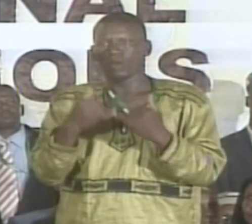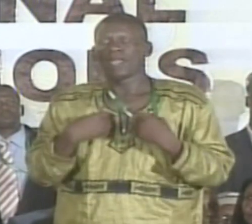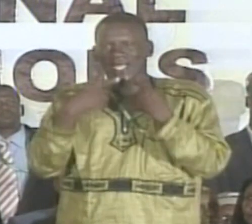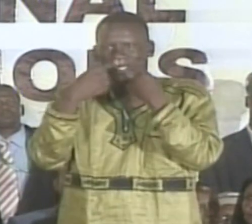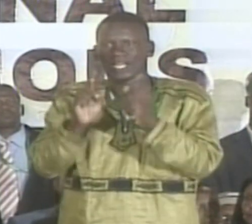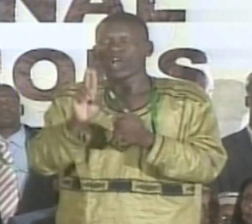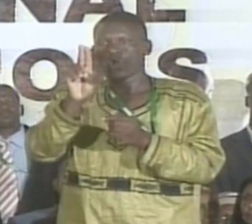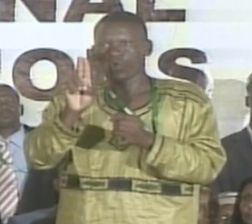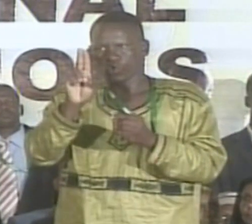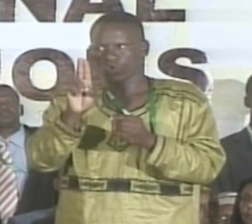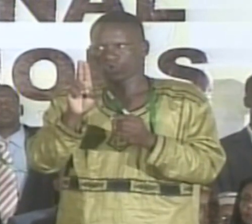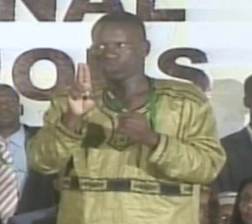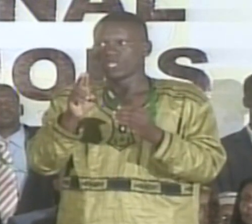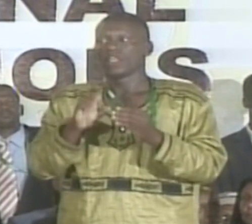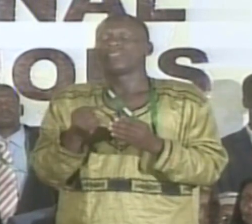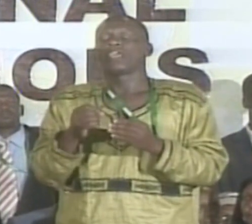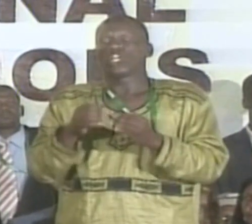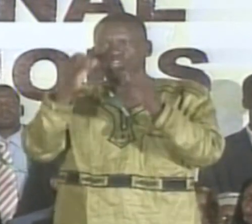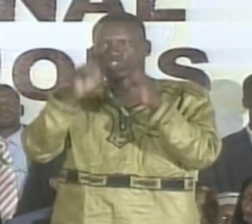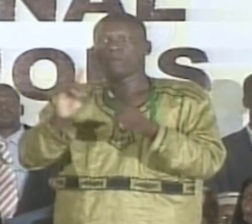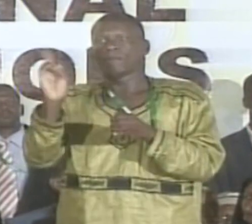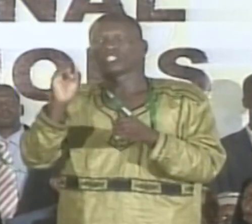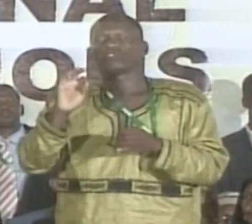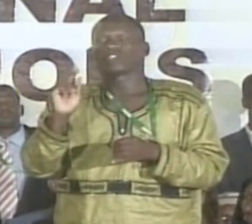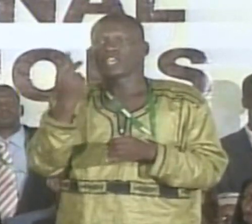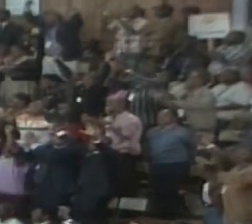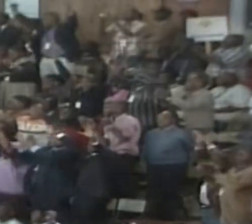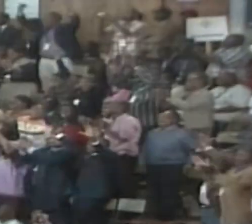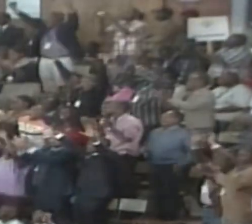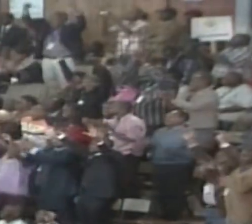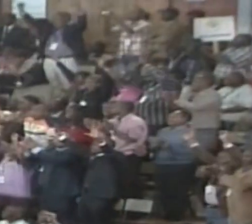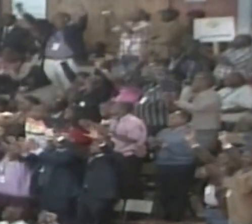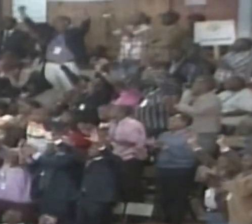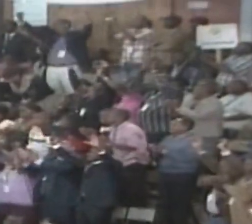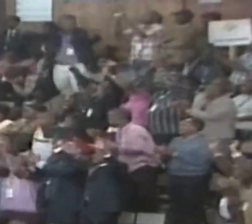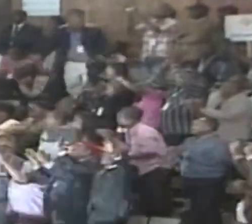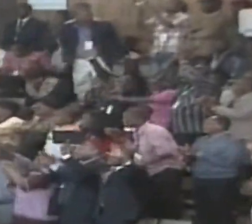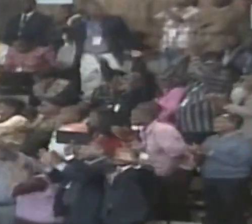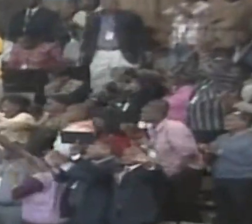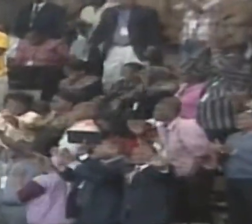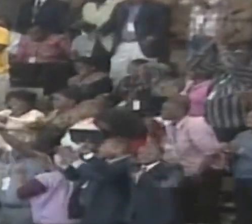Je déclare donc Uhuru Kenyatta légitimement élu président de la République du Kenya.